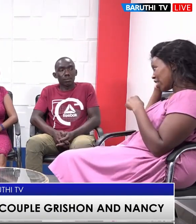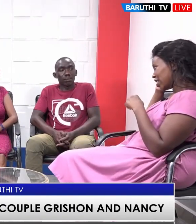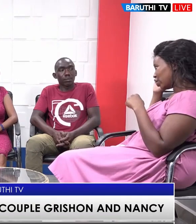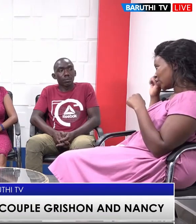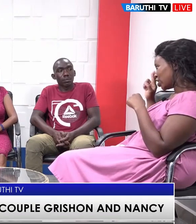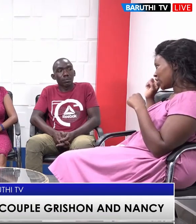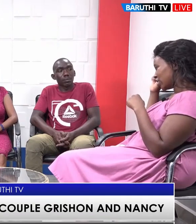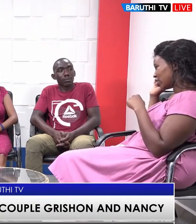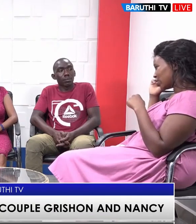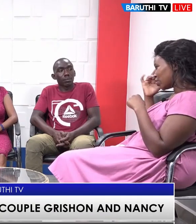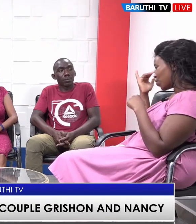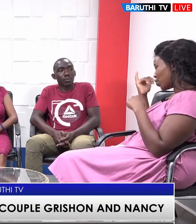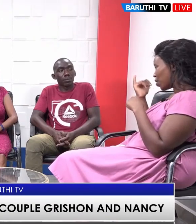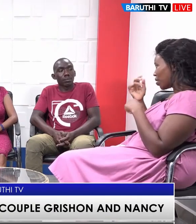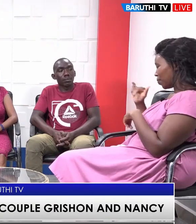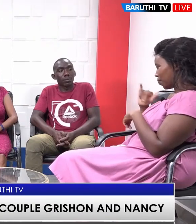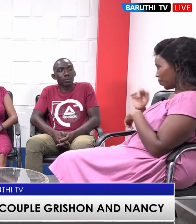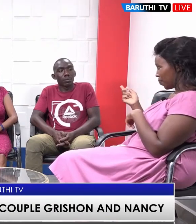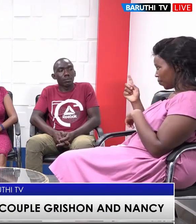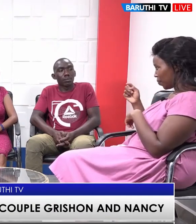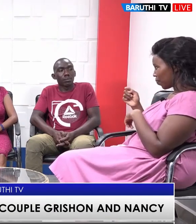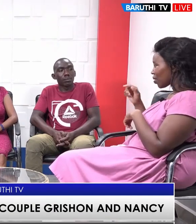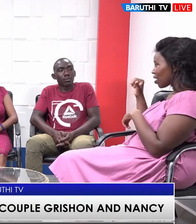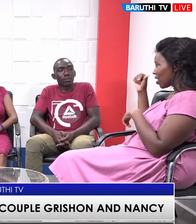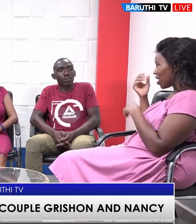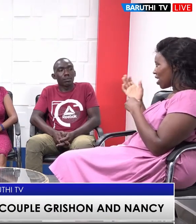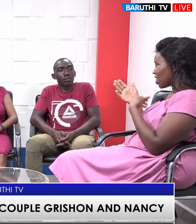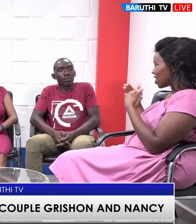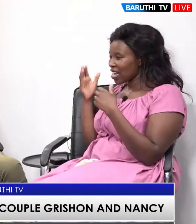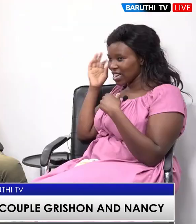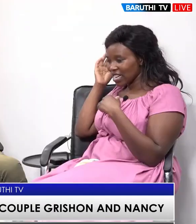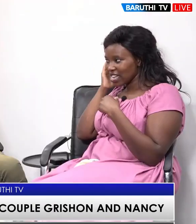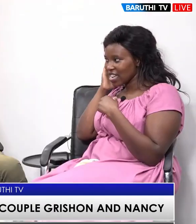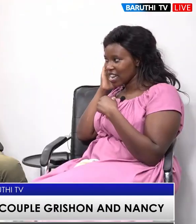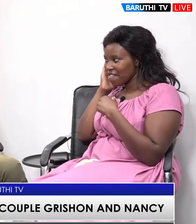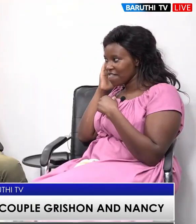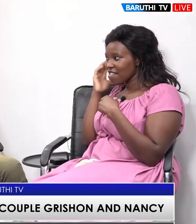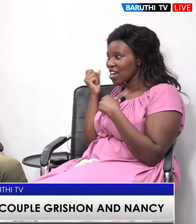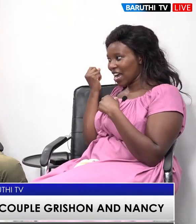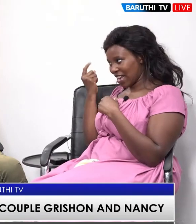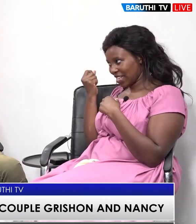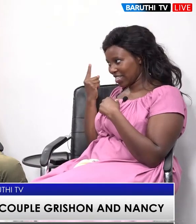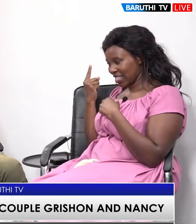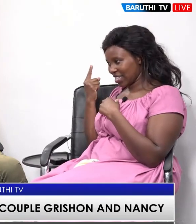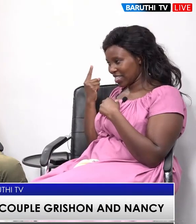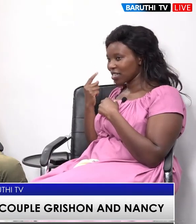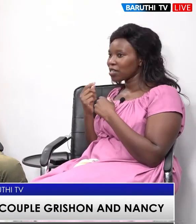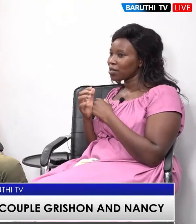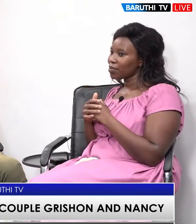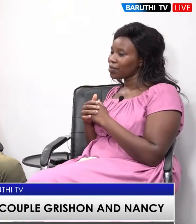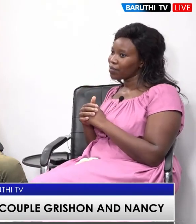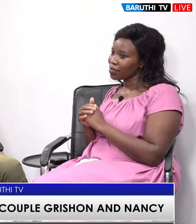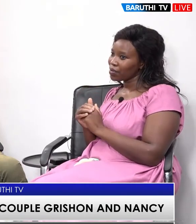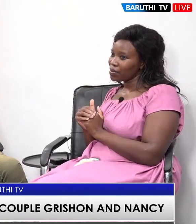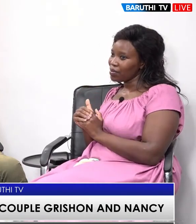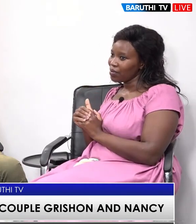language interpreter akatupostpone, ikabidi huyu arudi na kurudi, hatungeweza kuongea na yeye. Imagine uko na mtu hapa kwa studio huwezi ongea